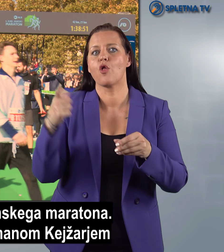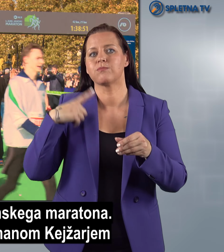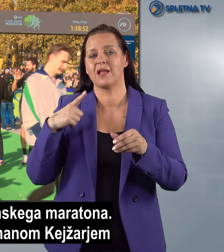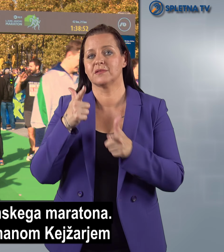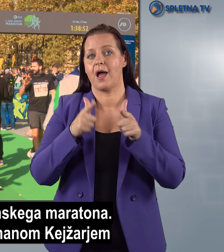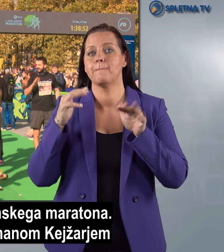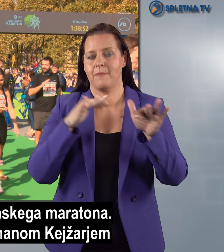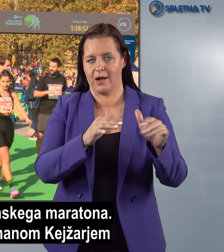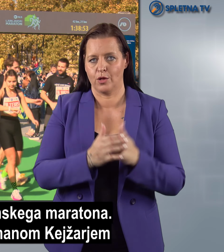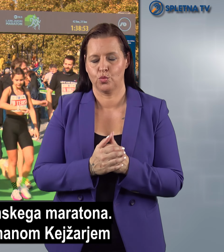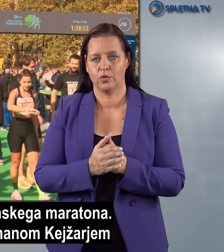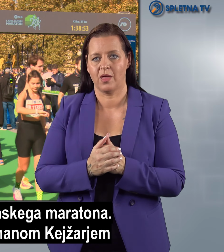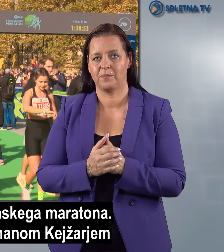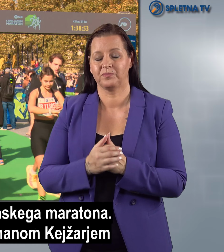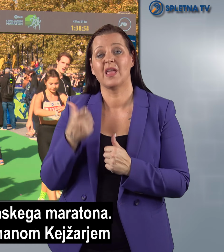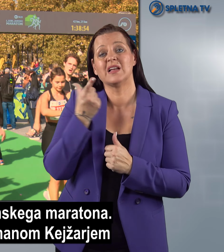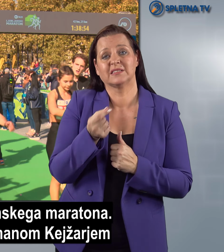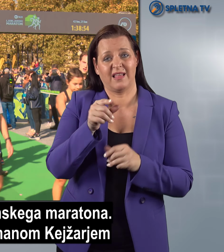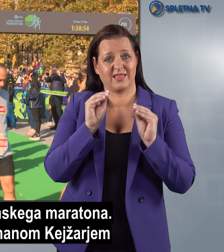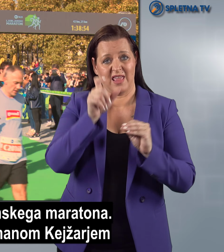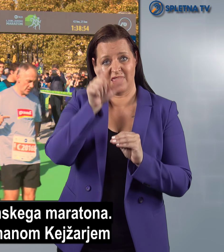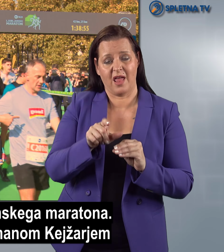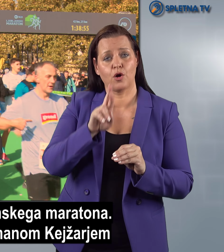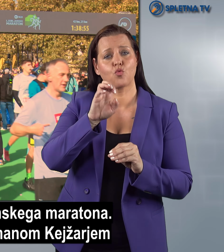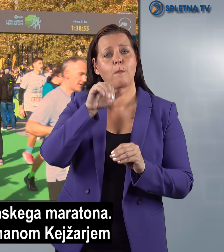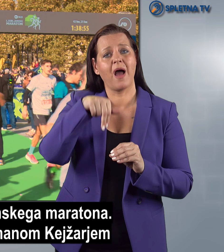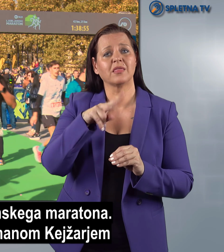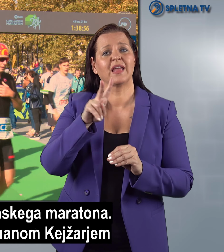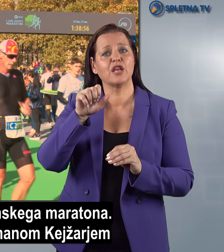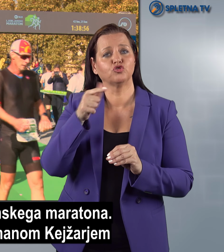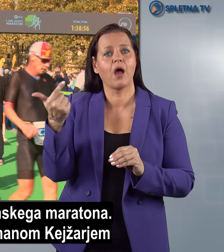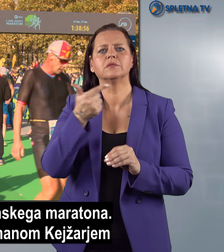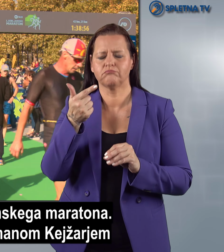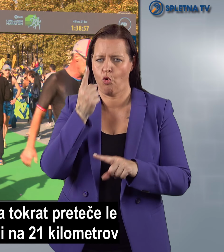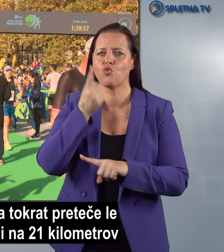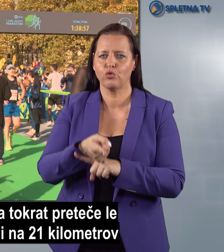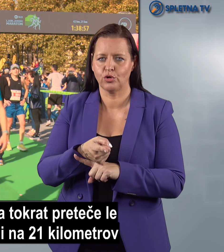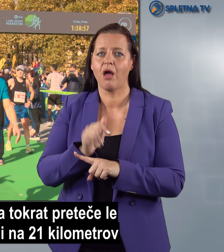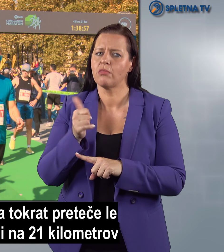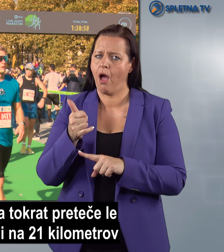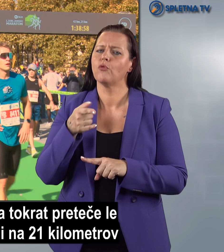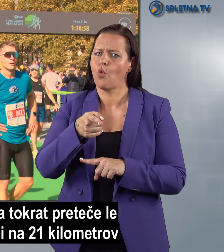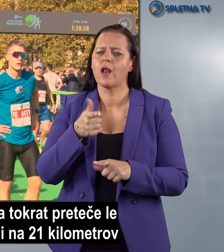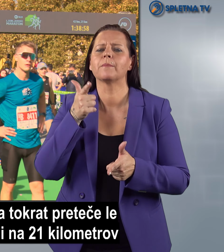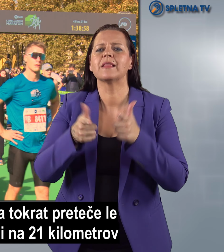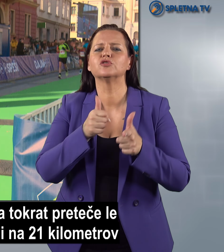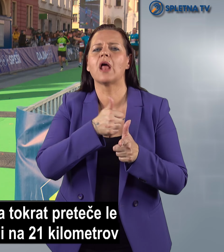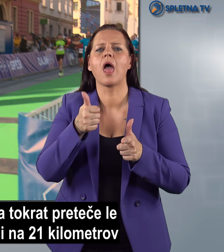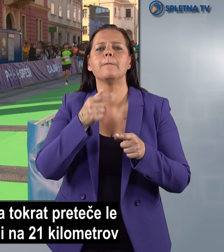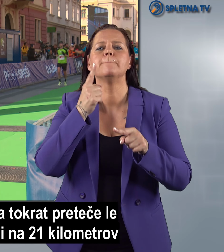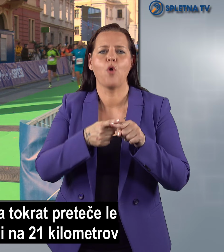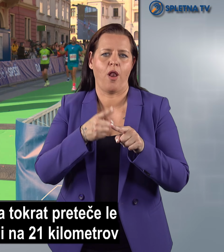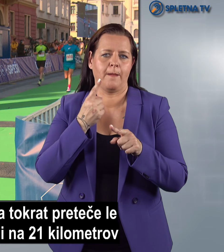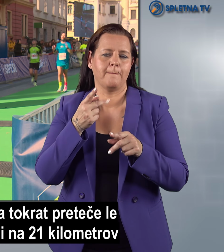je udeležila ljubljanskega maratona. S trenerjem Romanom Kejžarjem sta se odločila, da tokrat preteče